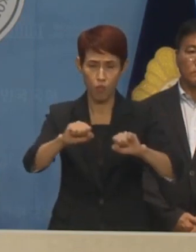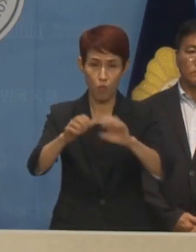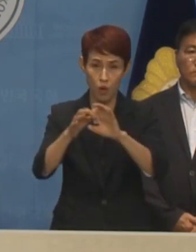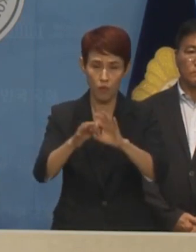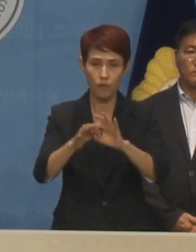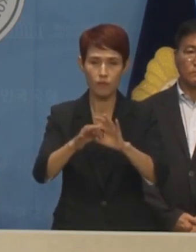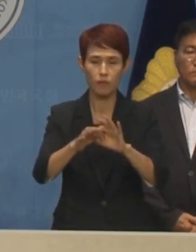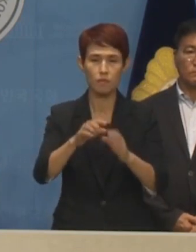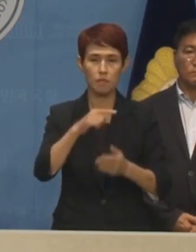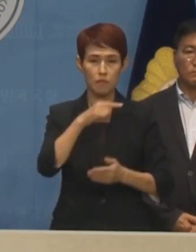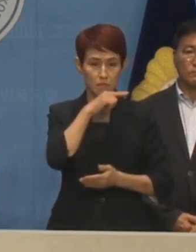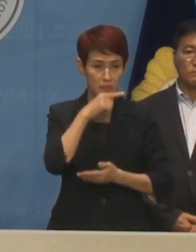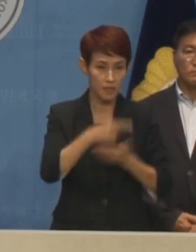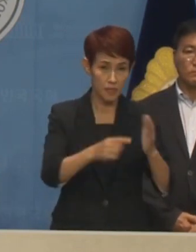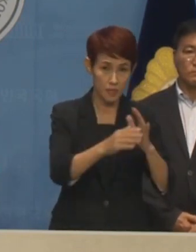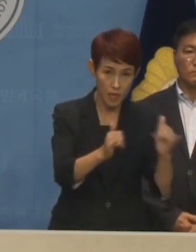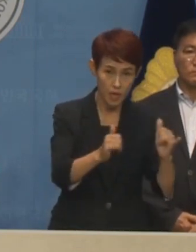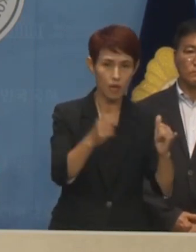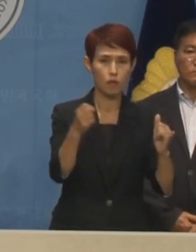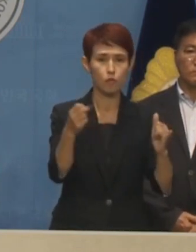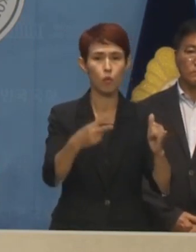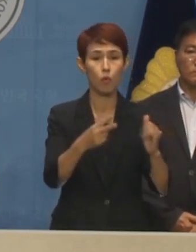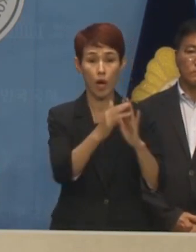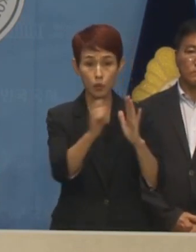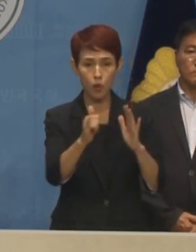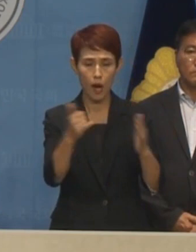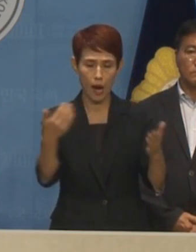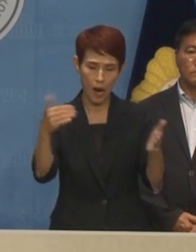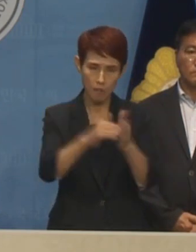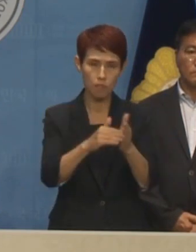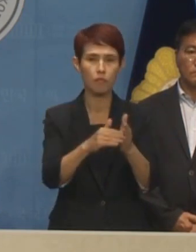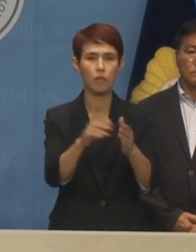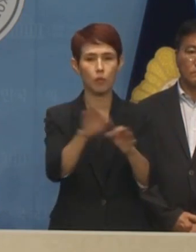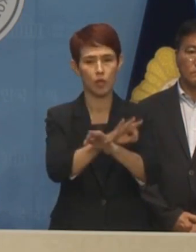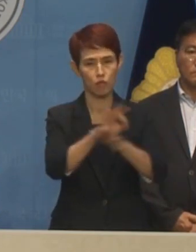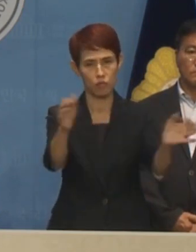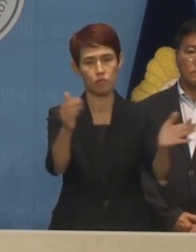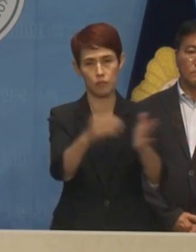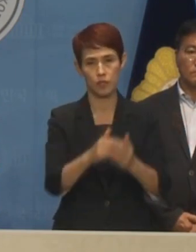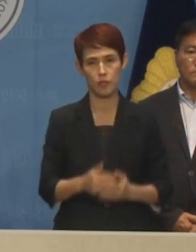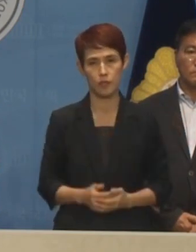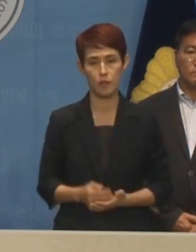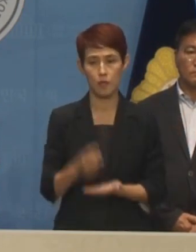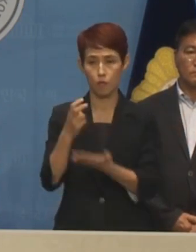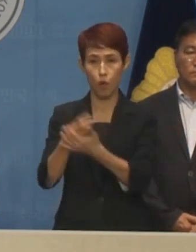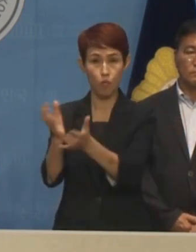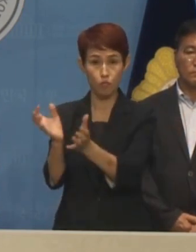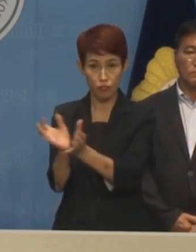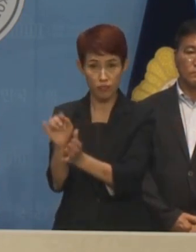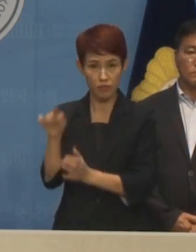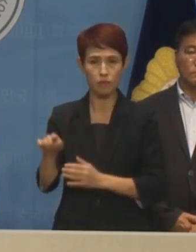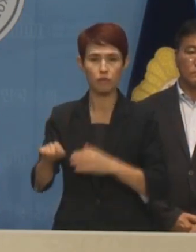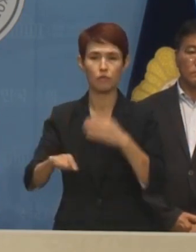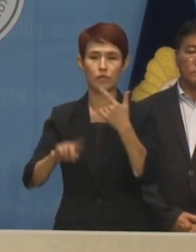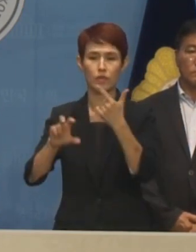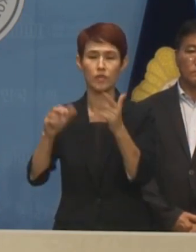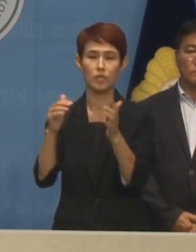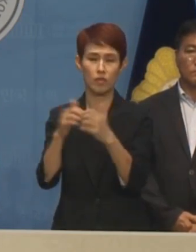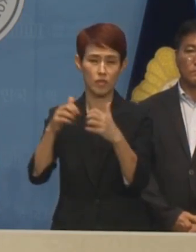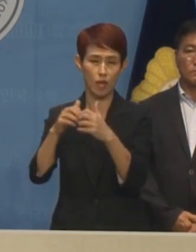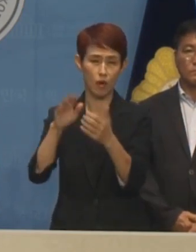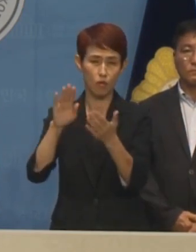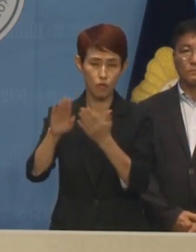희생자뿐만 아니라 유족에게도 보상했습니다. 사법부는 한국전쟁 전후 민간인